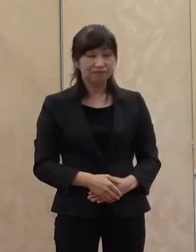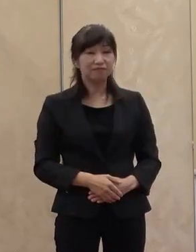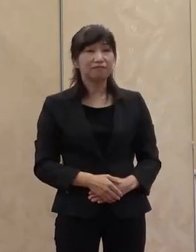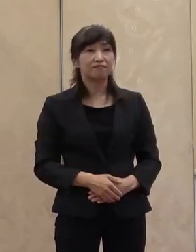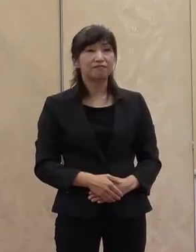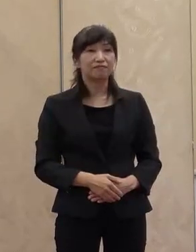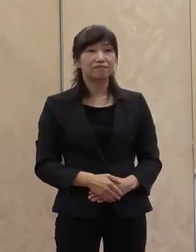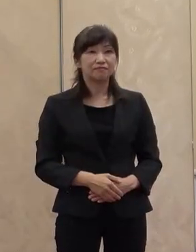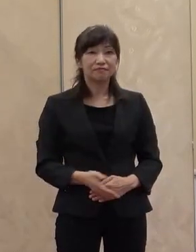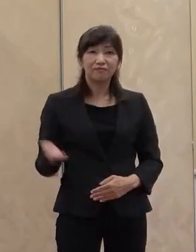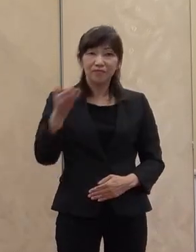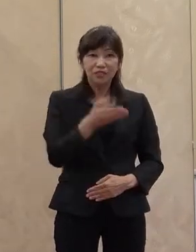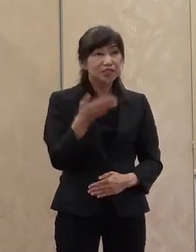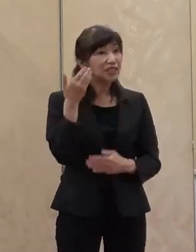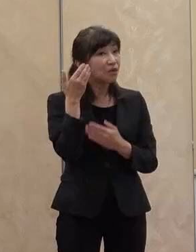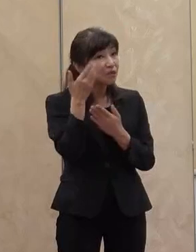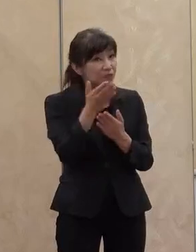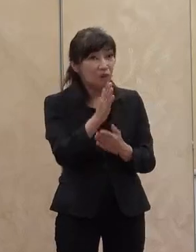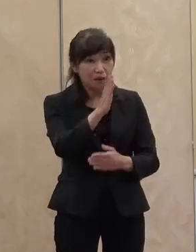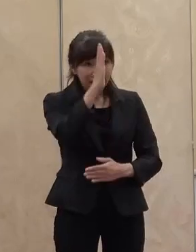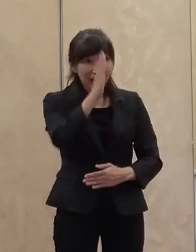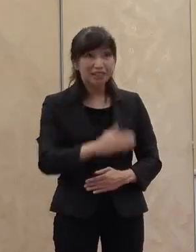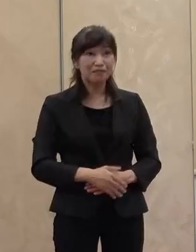はい、次のご質問をお願いいたします。